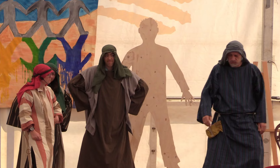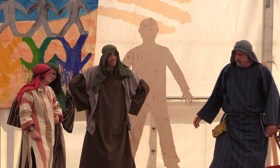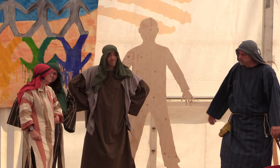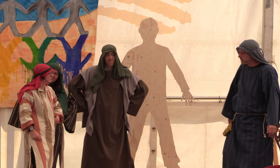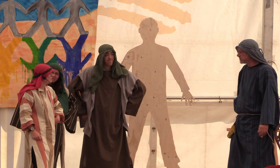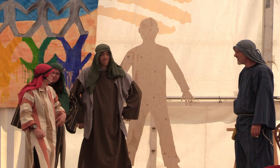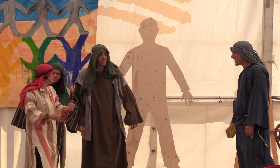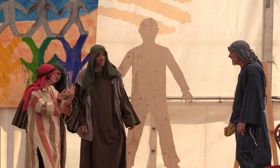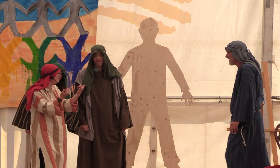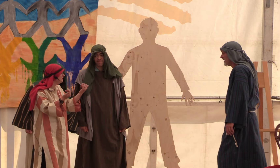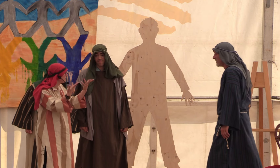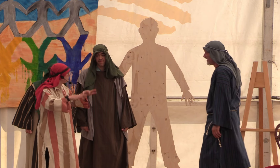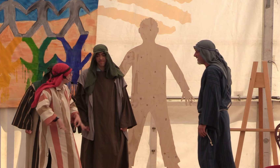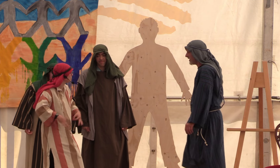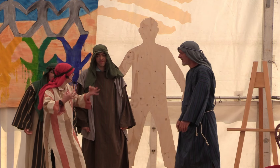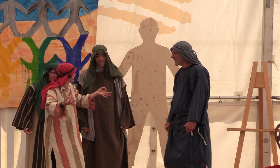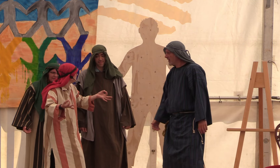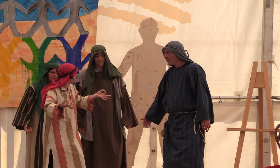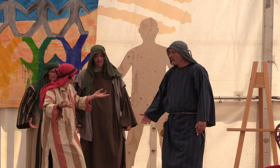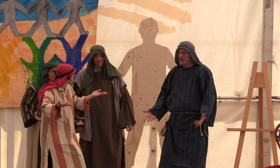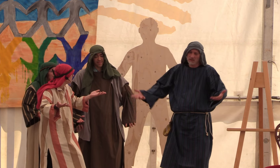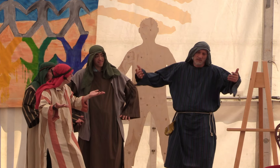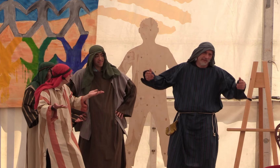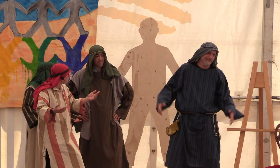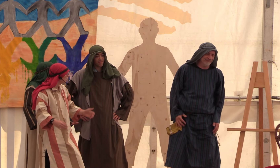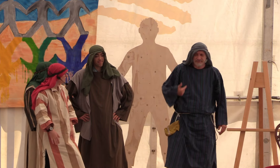Aber ich habe kein Geld mehr. Ja, wie? Du hast kein Geld mehr.